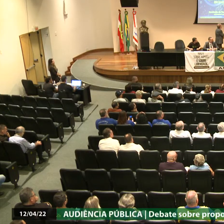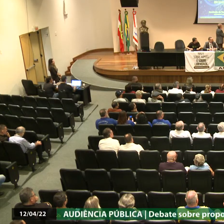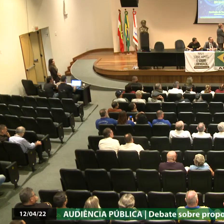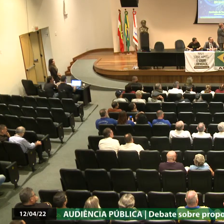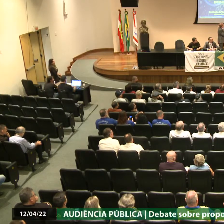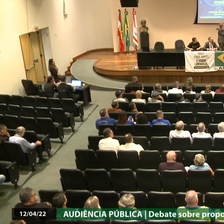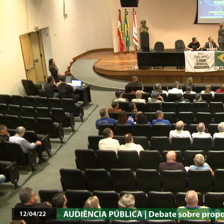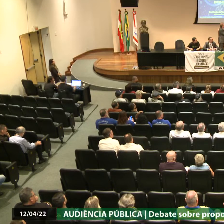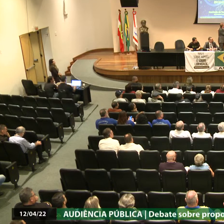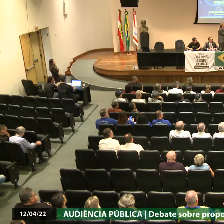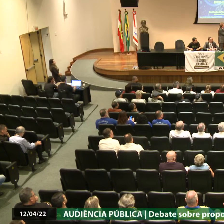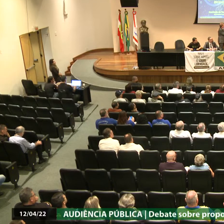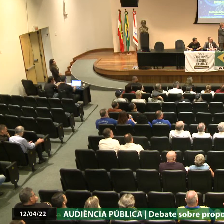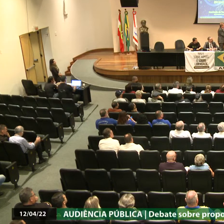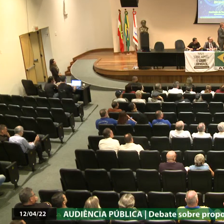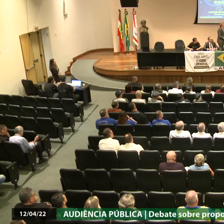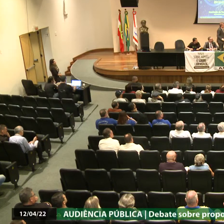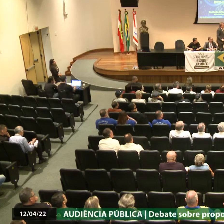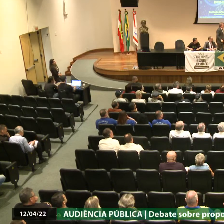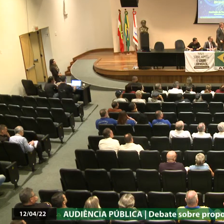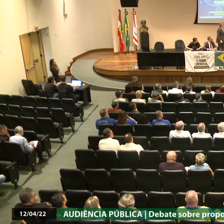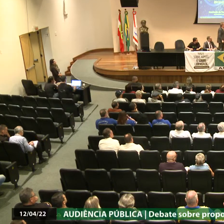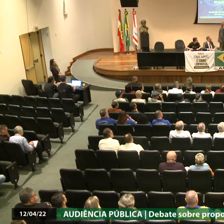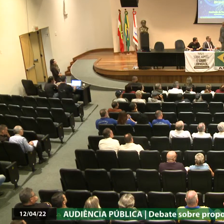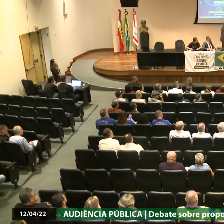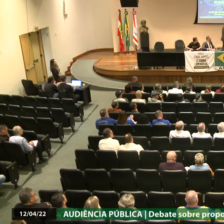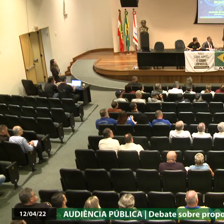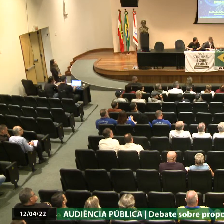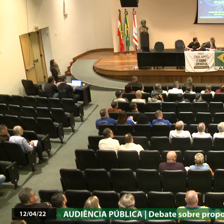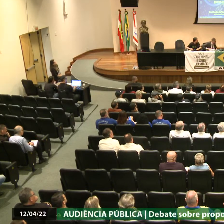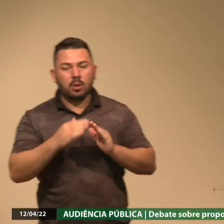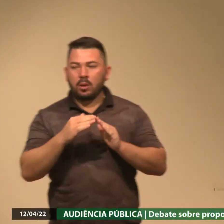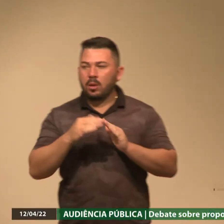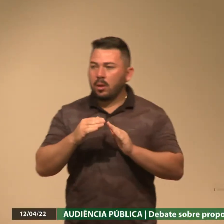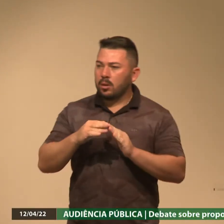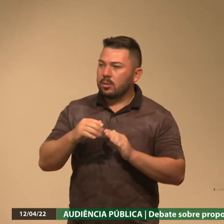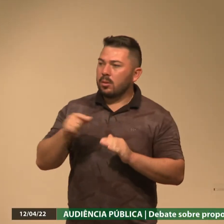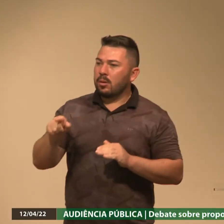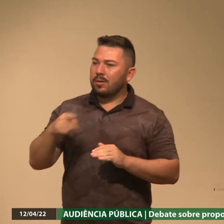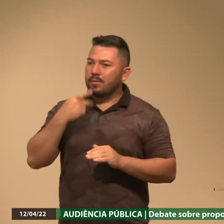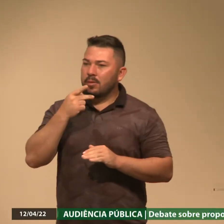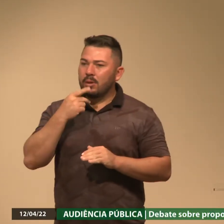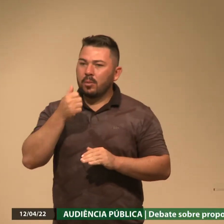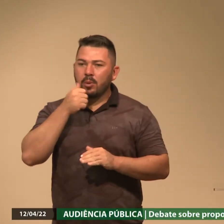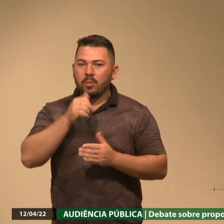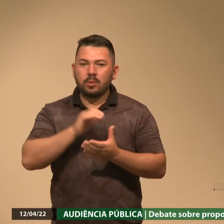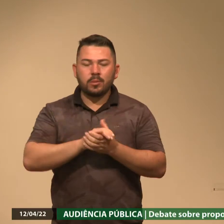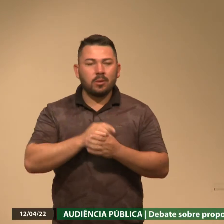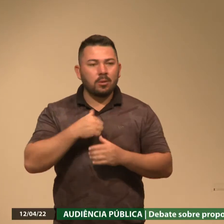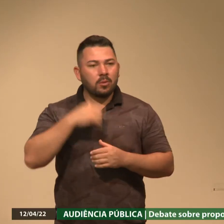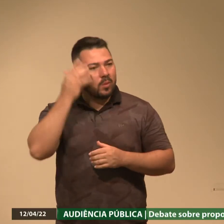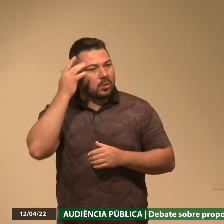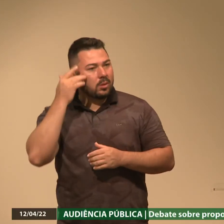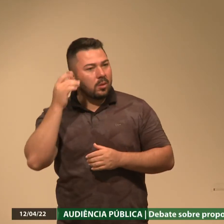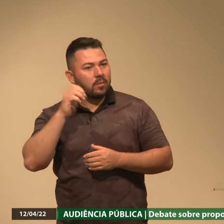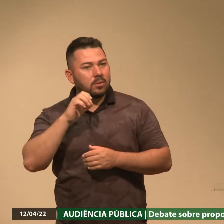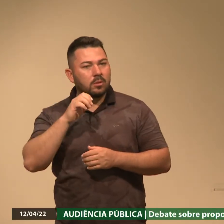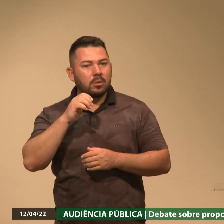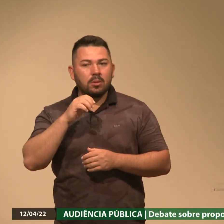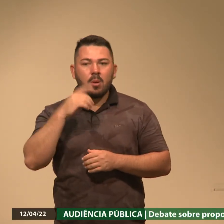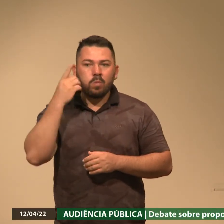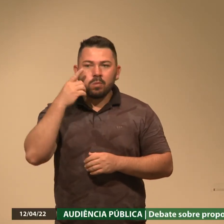para o senhor em 2018 eu cheguei em casa eu falei para minha esposa eu tô achando que você deputado estadual